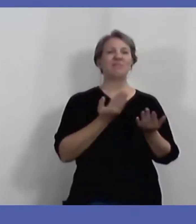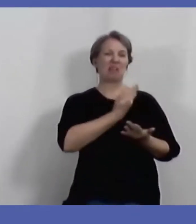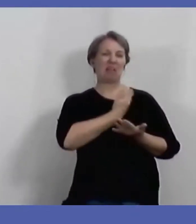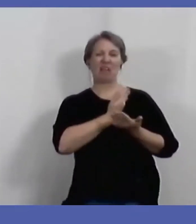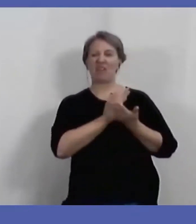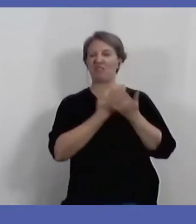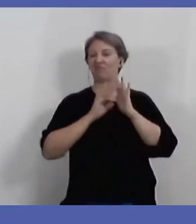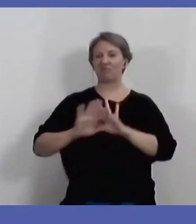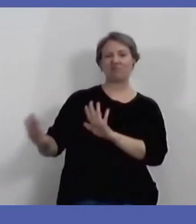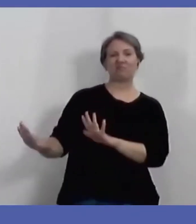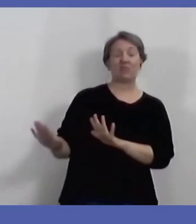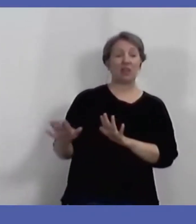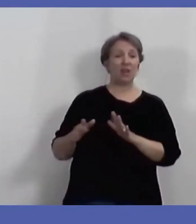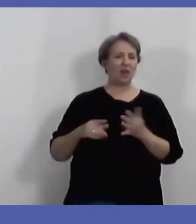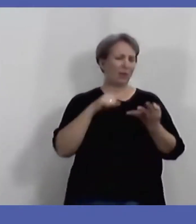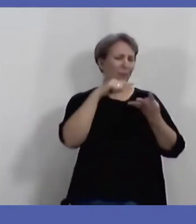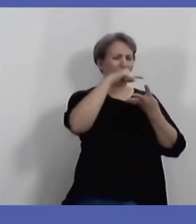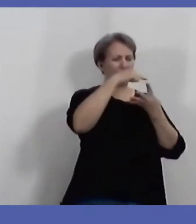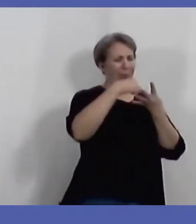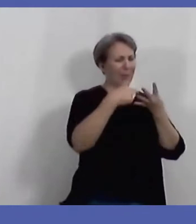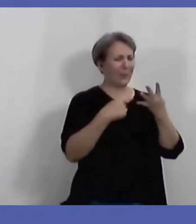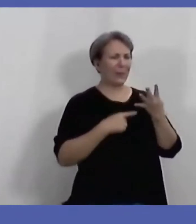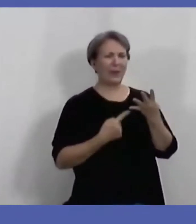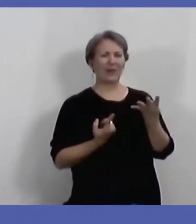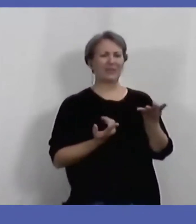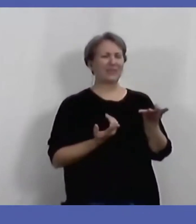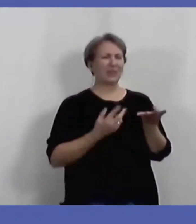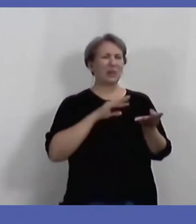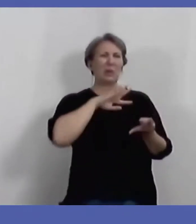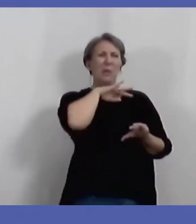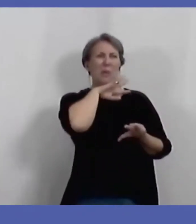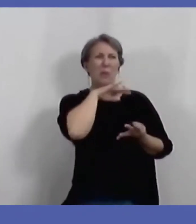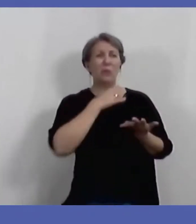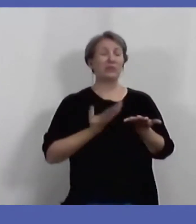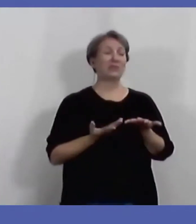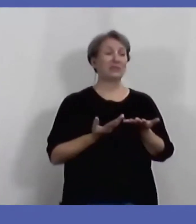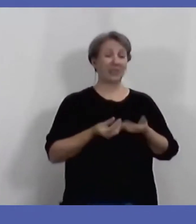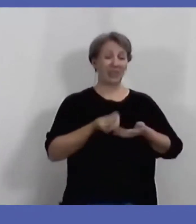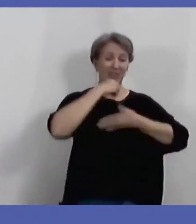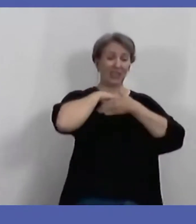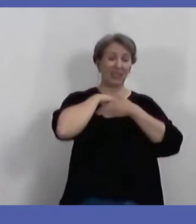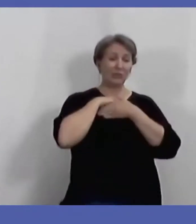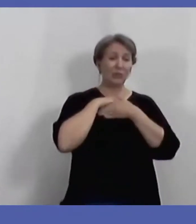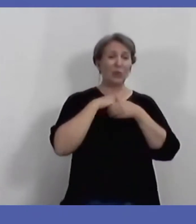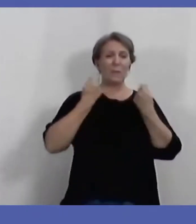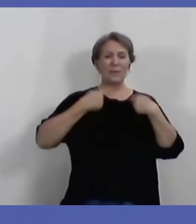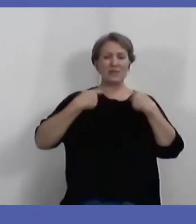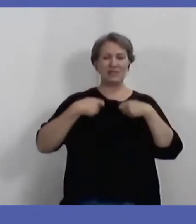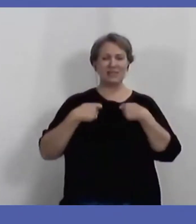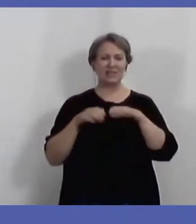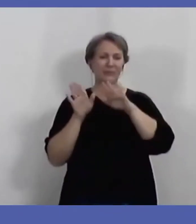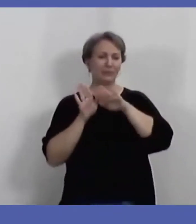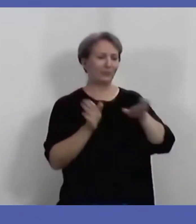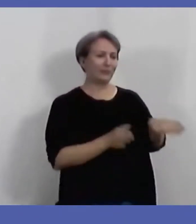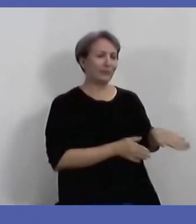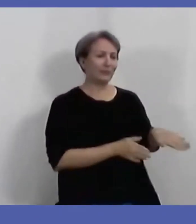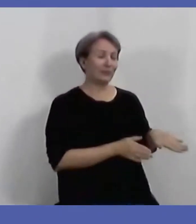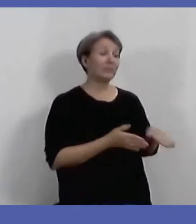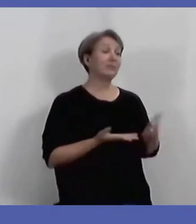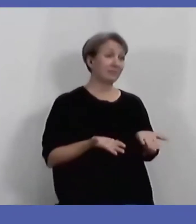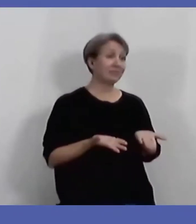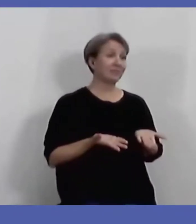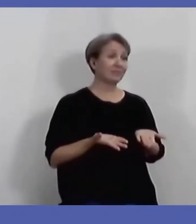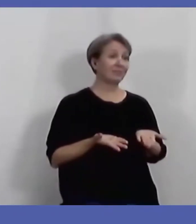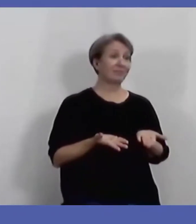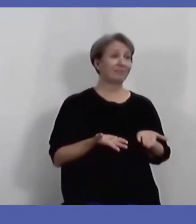vai, todas essas coisas estão dentro de nós. Precisamos vencer isso. Quando nós